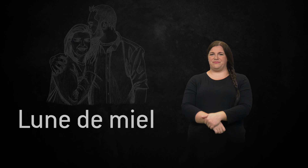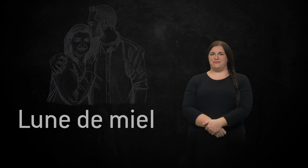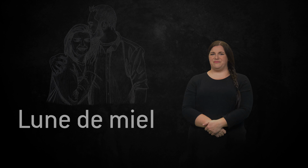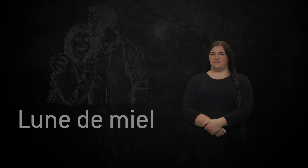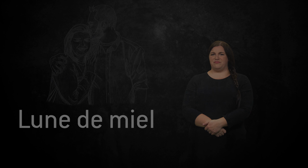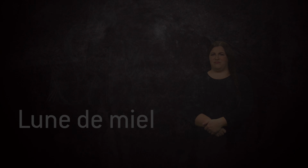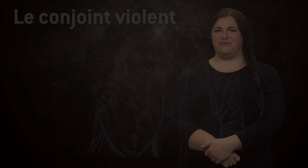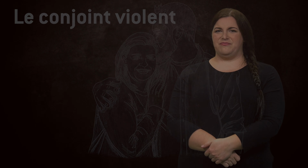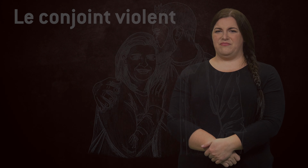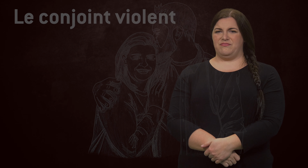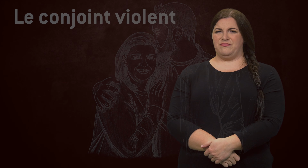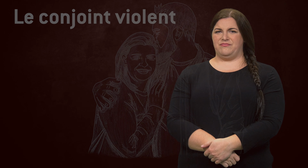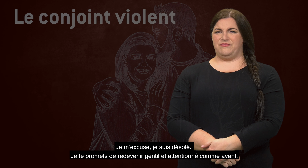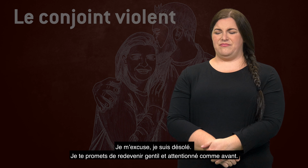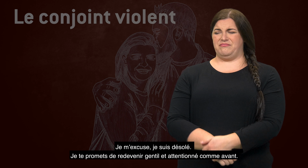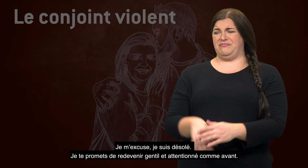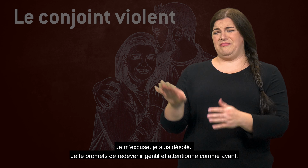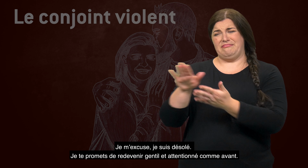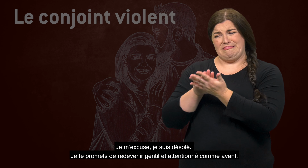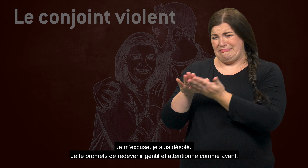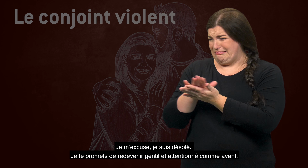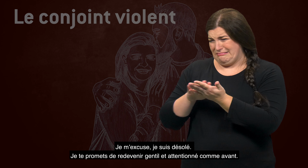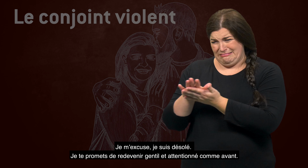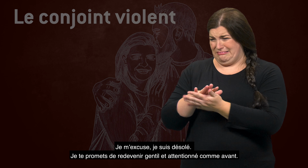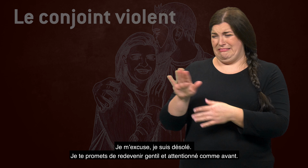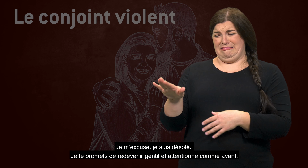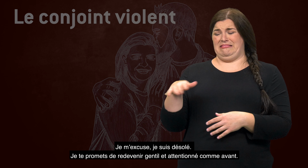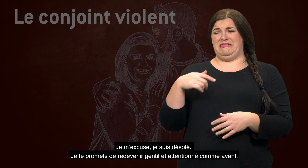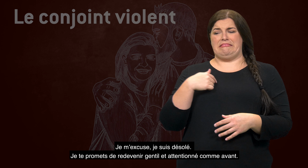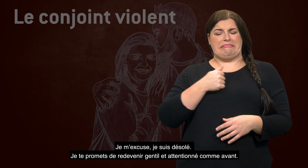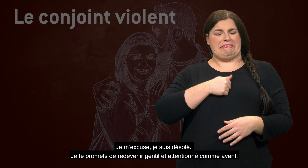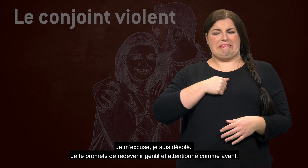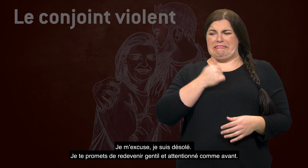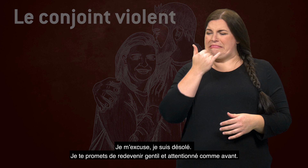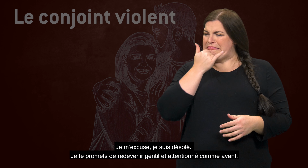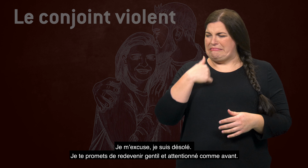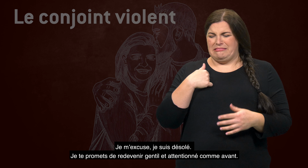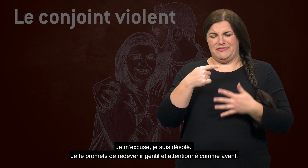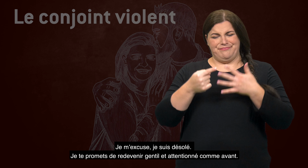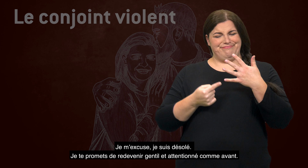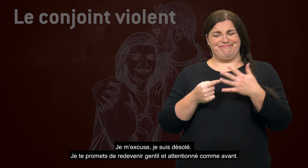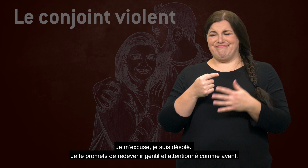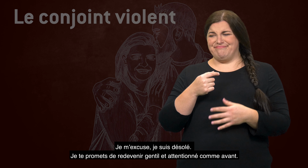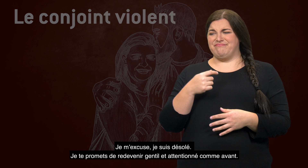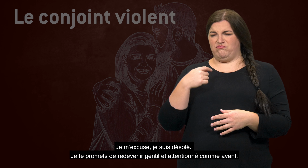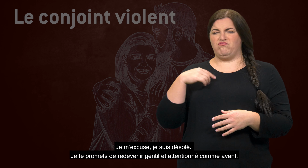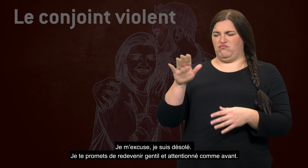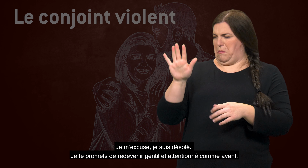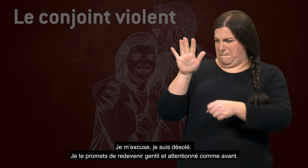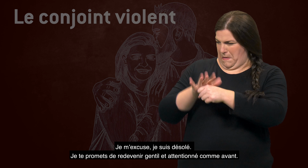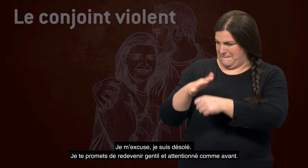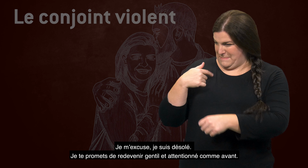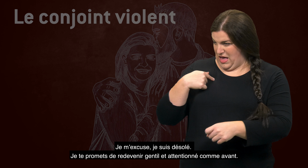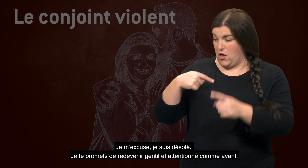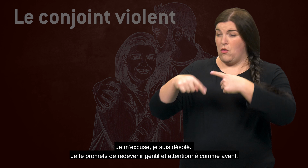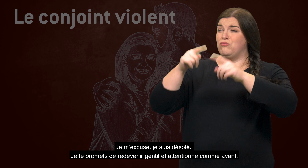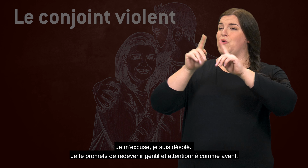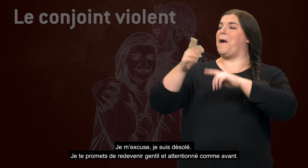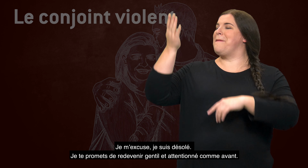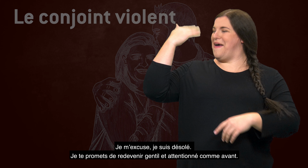Le conjoint violent Je m'excuse. Je suis désolé. Je te promets de redevenir gentil et attentionné comme